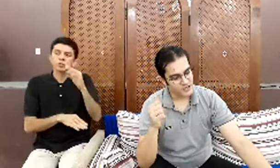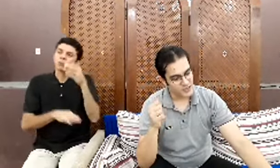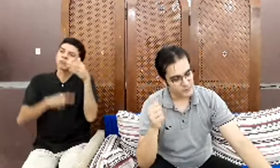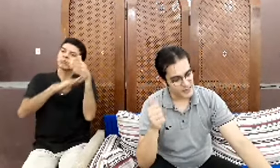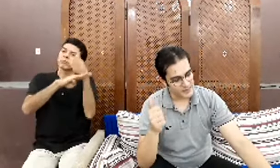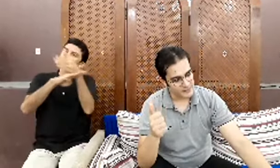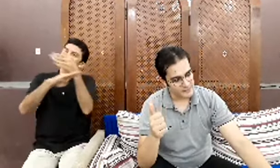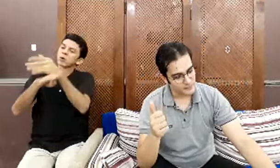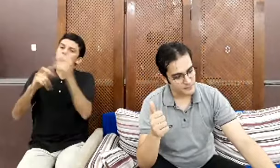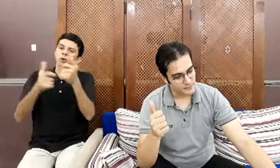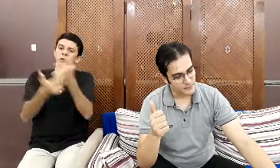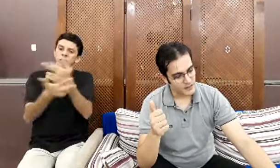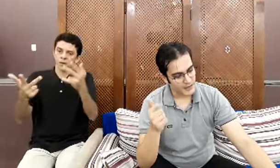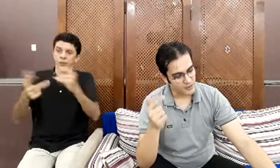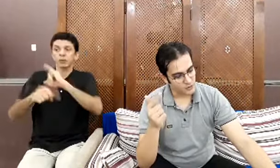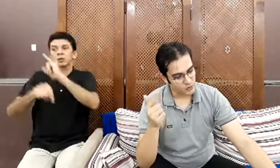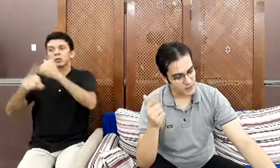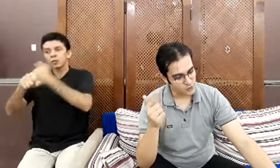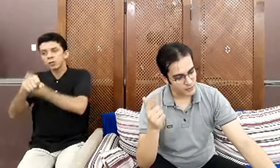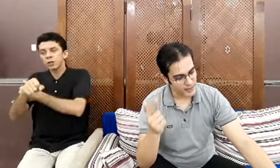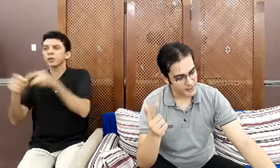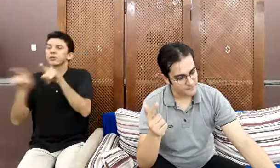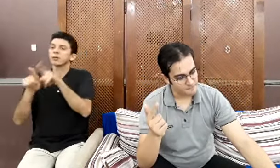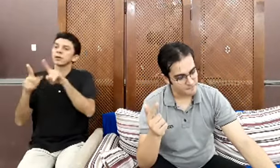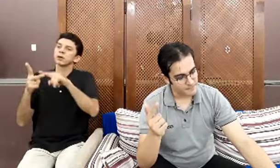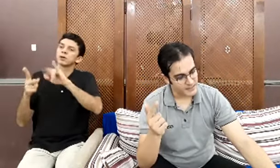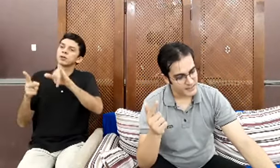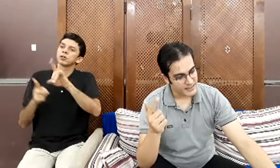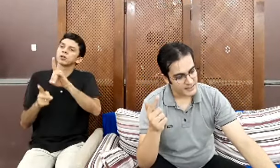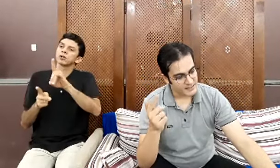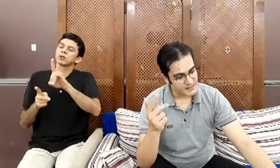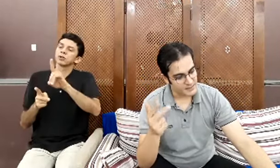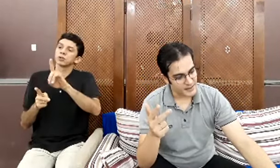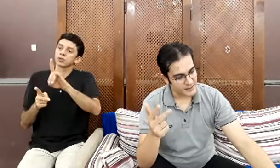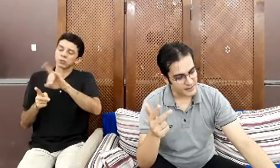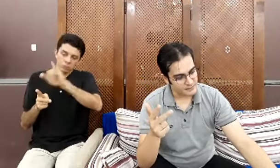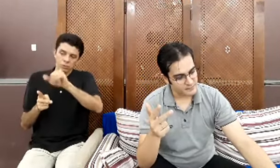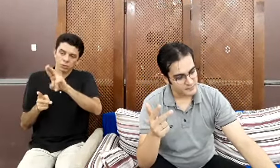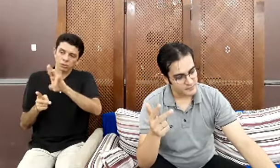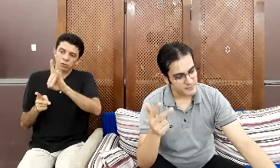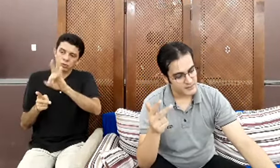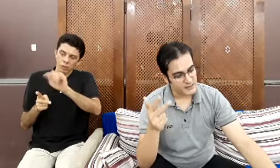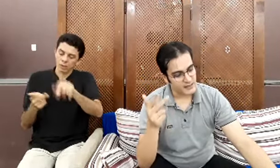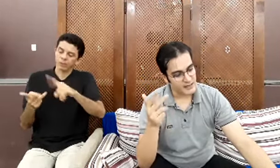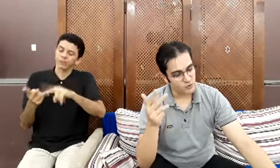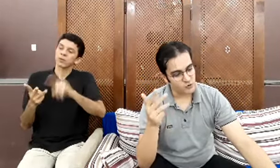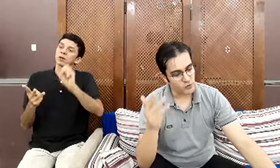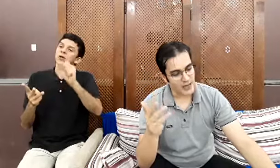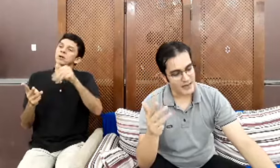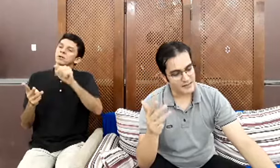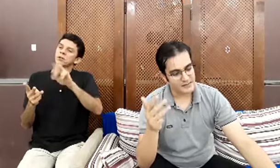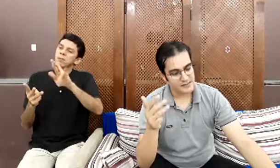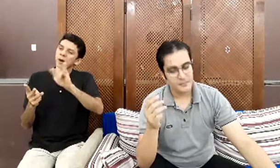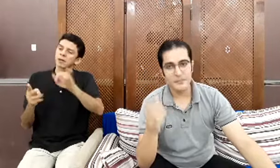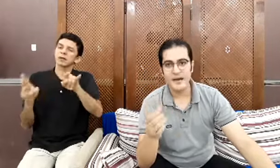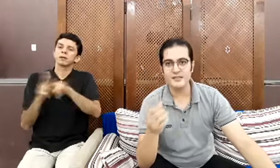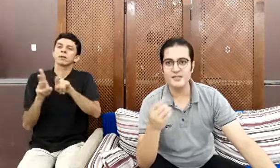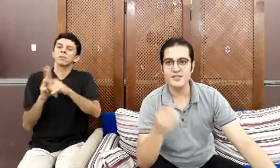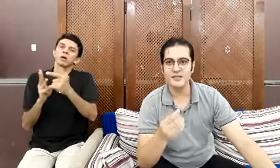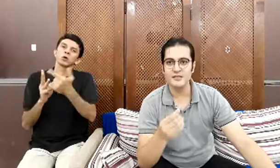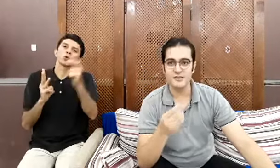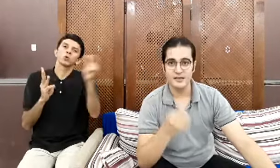em Jerusalém, em toda a Judeia e Samaria e nos lugares